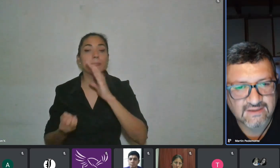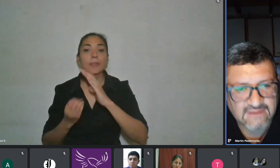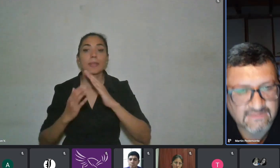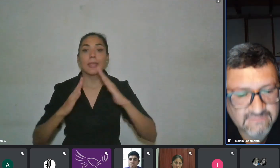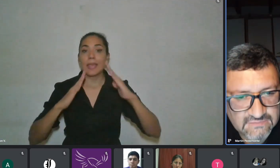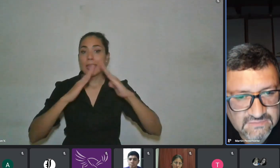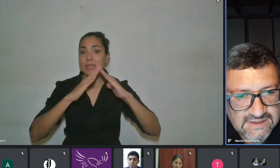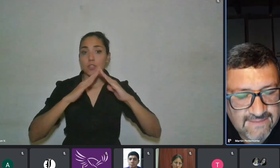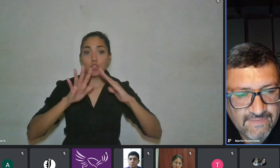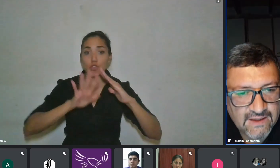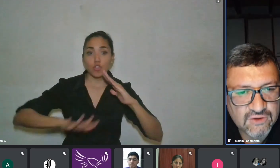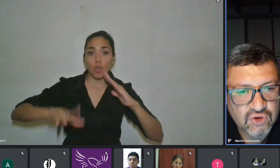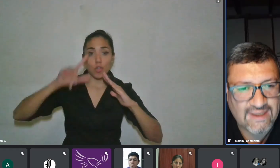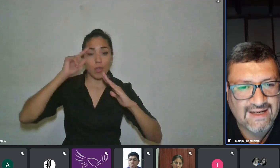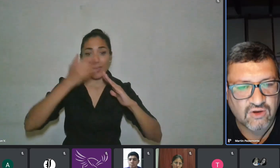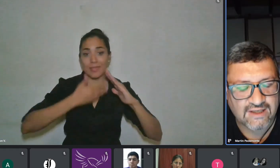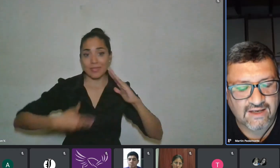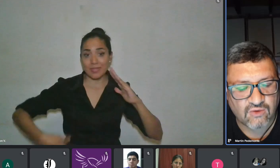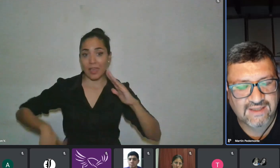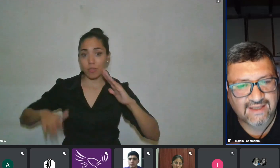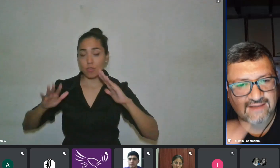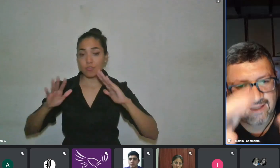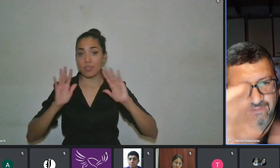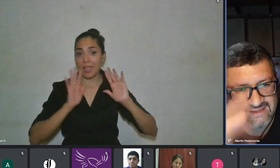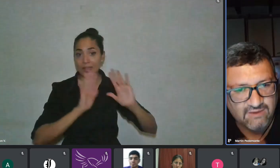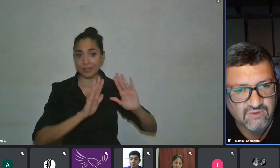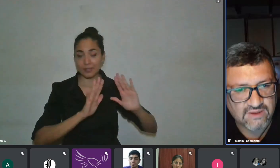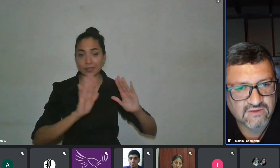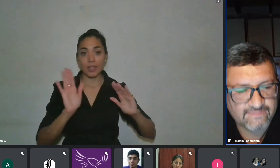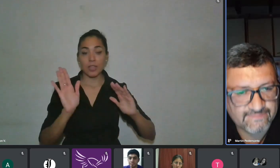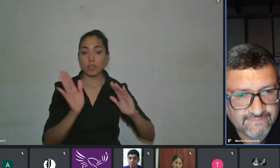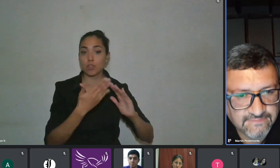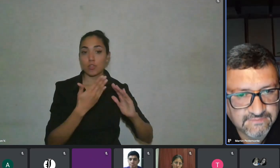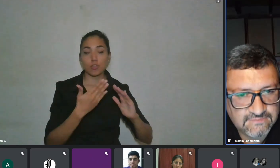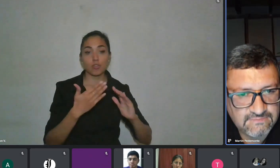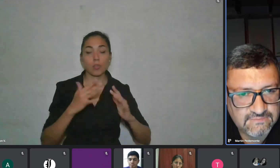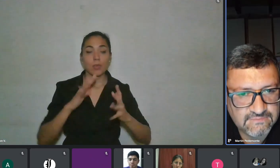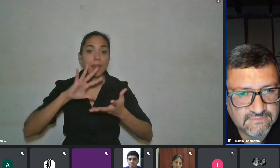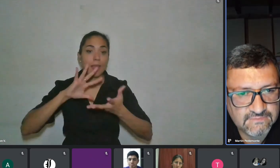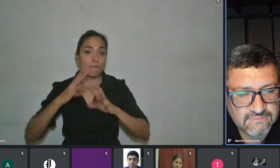de Kelsen, ¿sí? Toda la lógica jurídica está basada en eso.